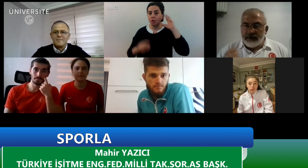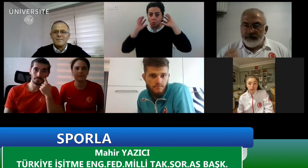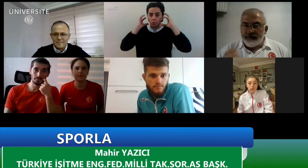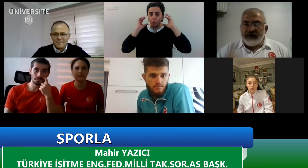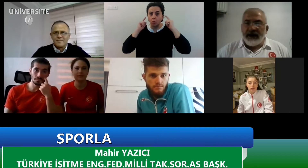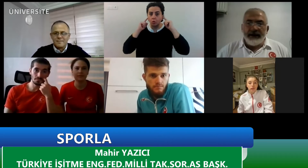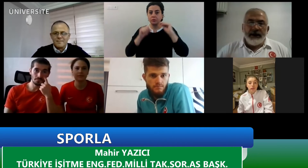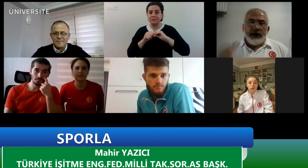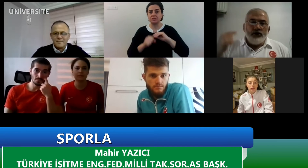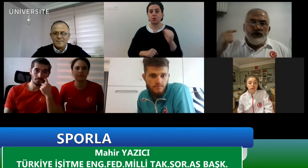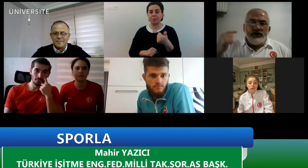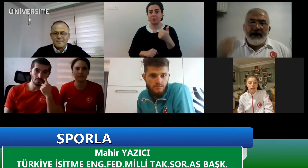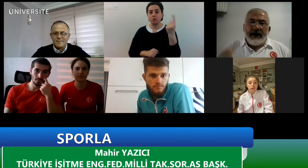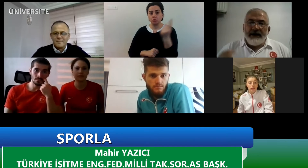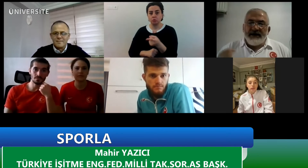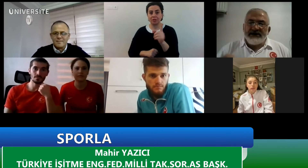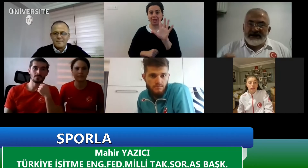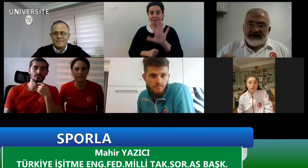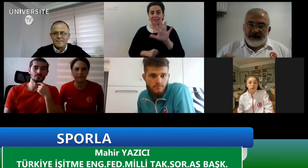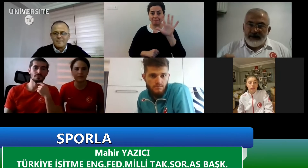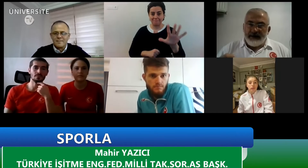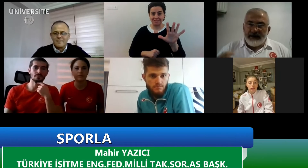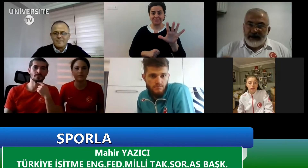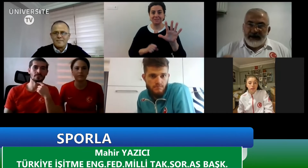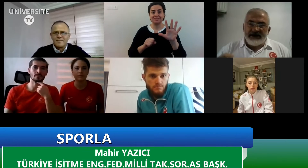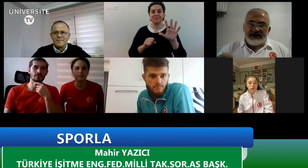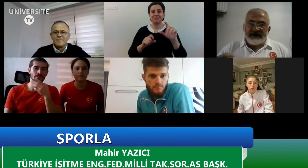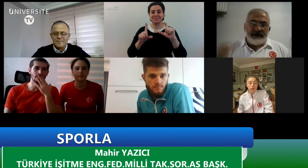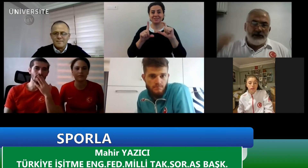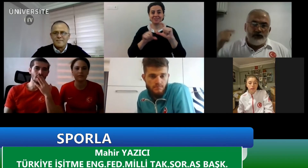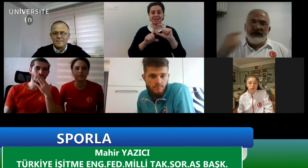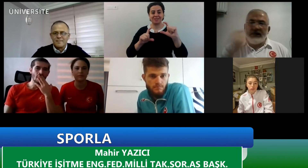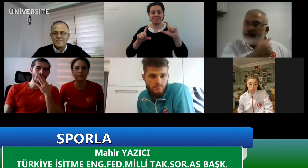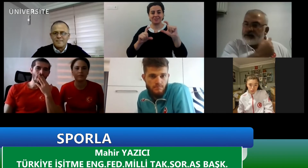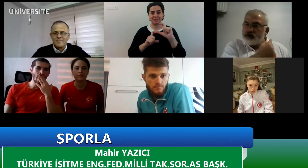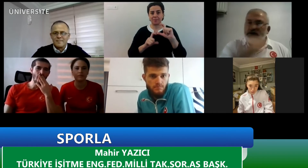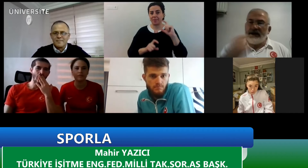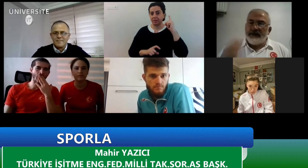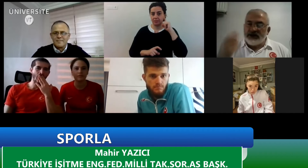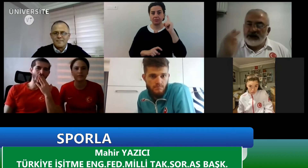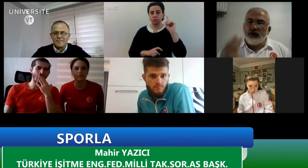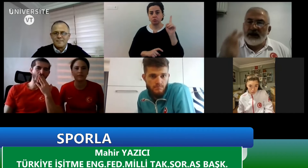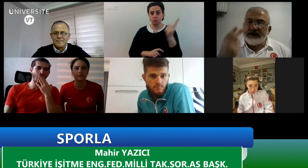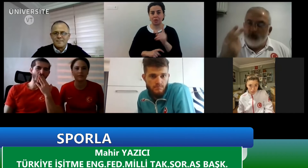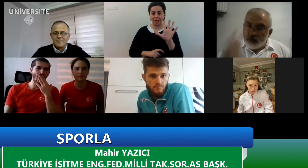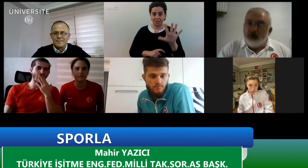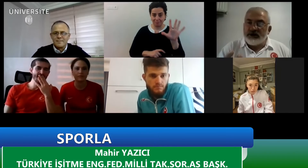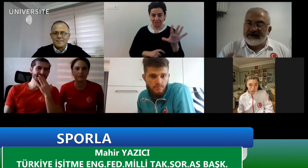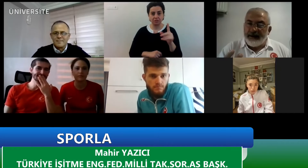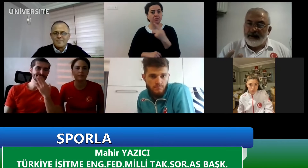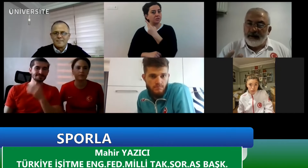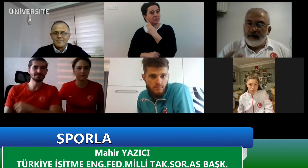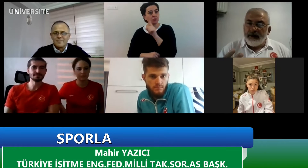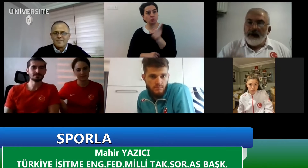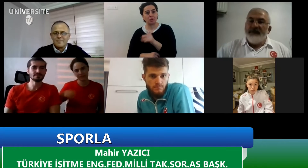önemli. Yani %55 desibel, 55 desibel, %55, %55 iki kulağı da duymuyor